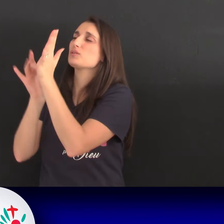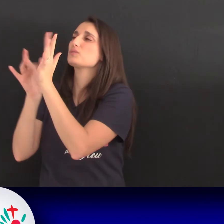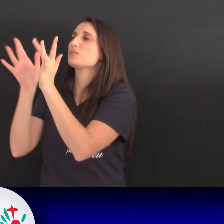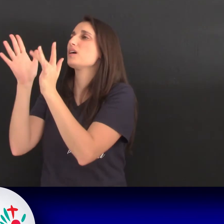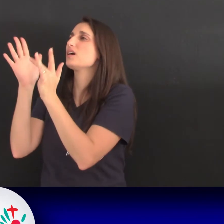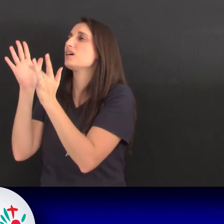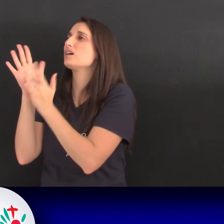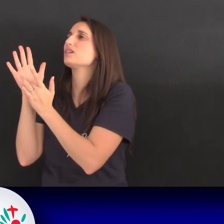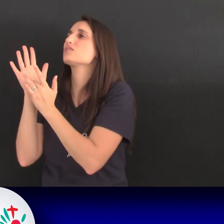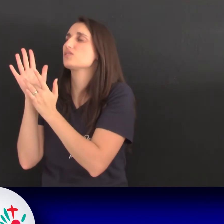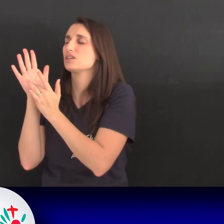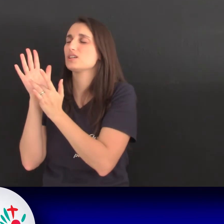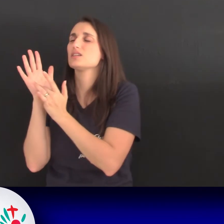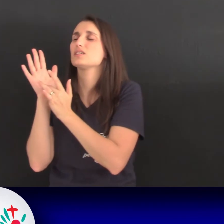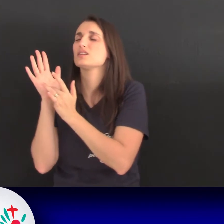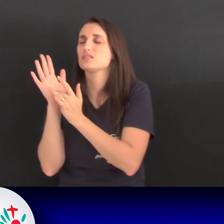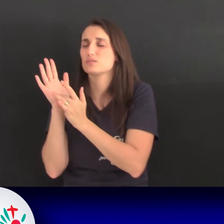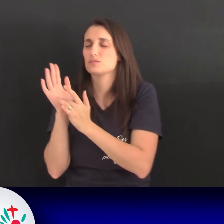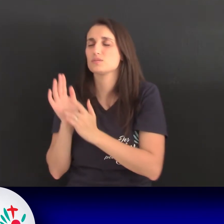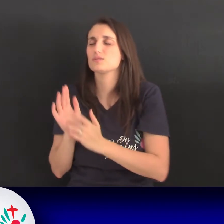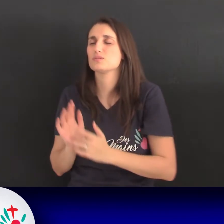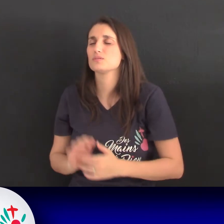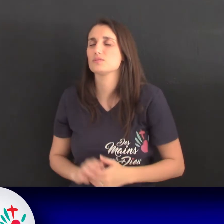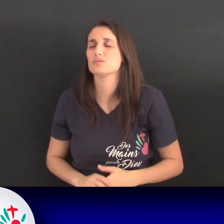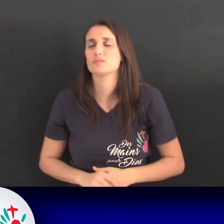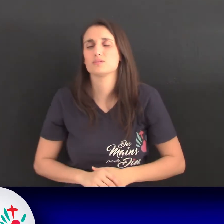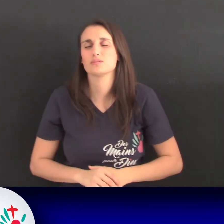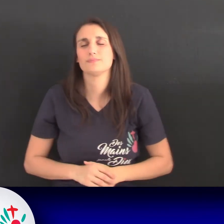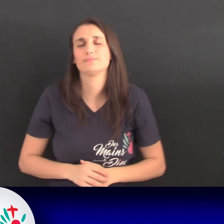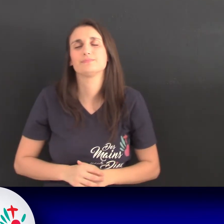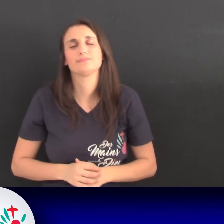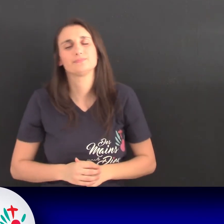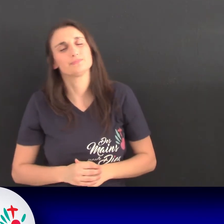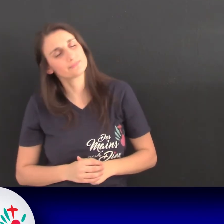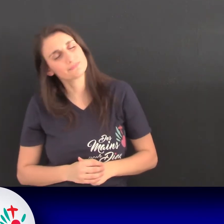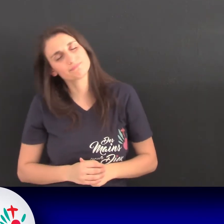centré sur toi, Jésus.